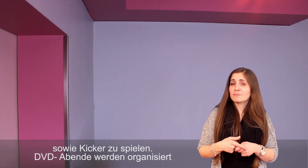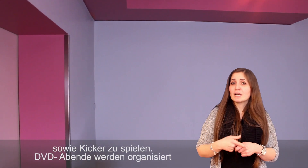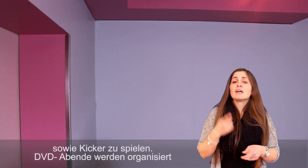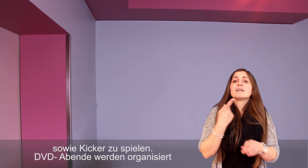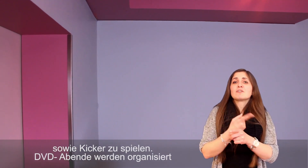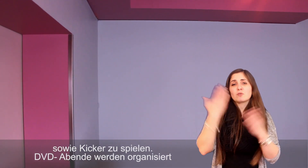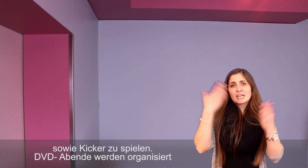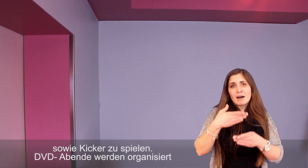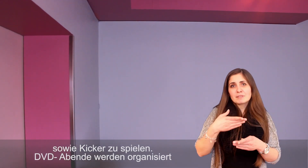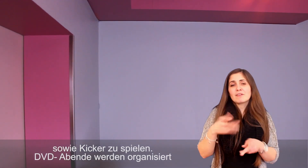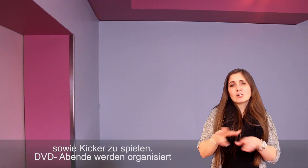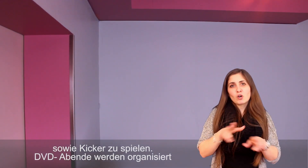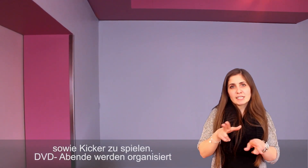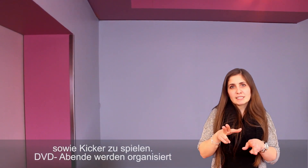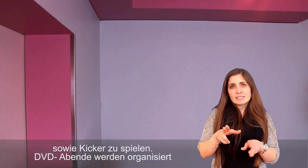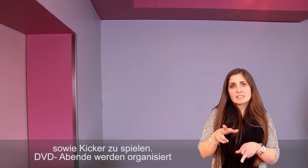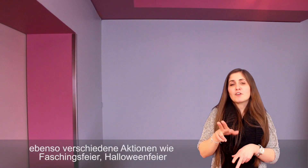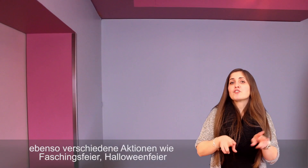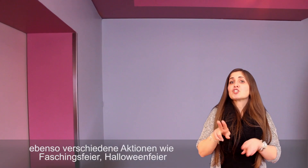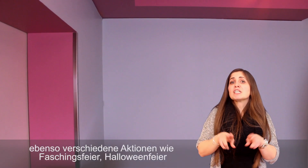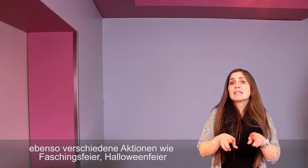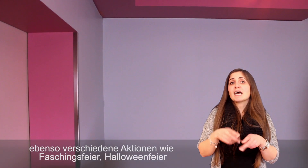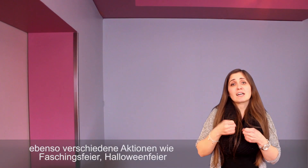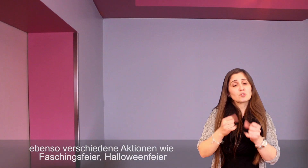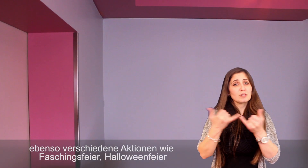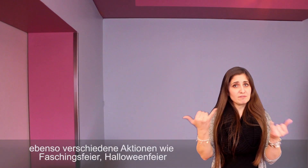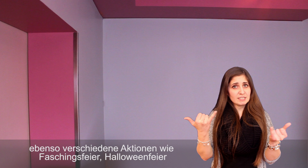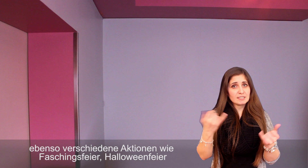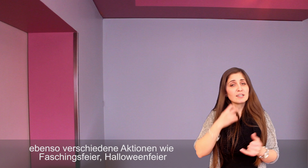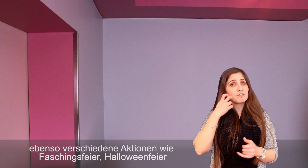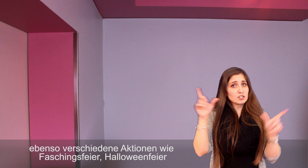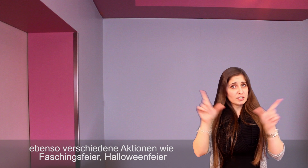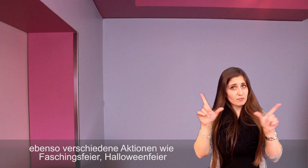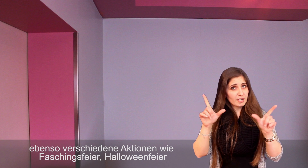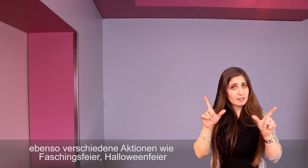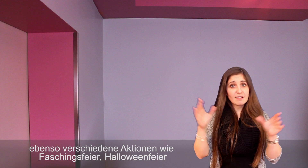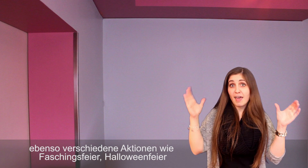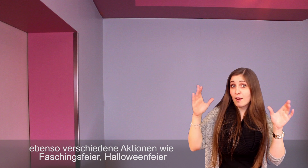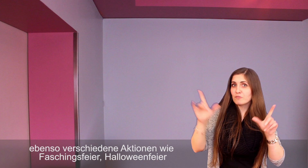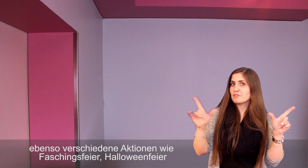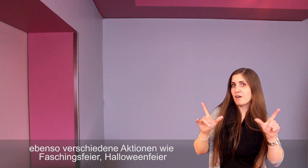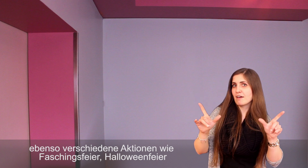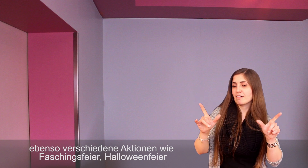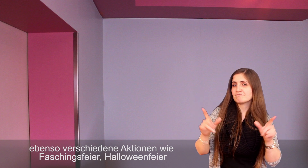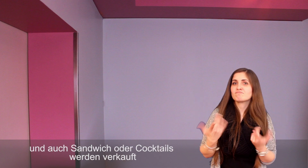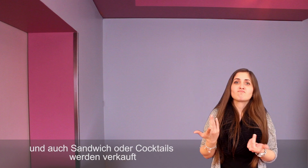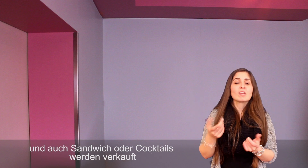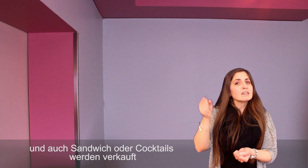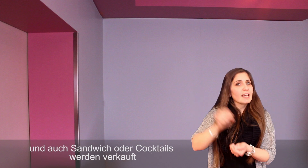spielen. DVD-Abende werden organisiert, verschiedene Aktionen wie Faschingsfeier,